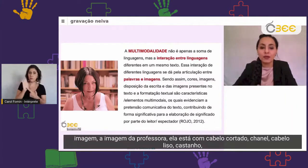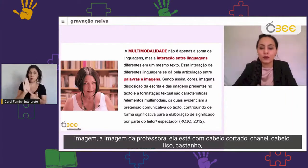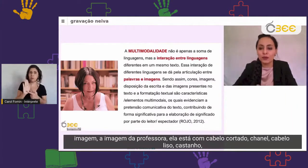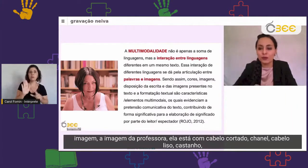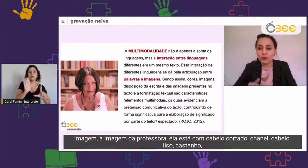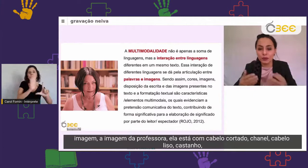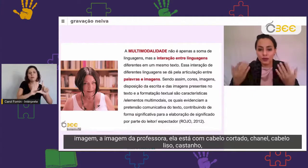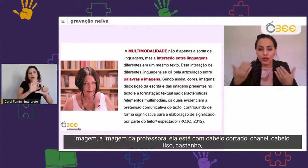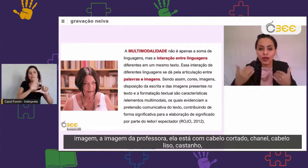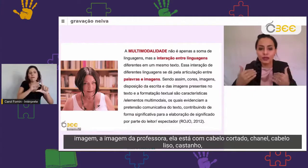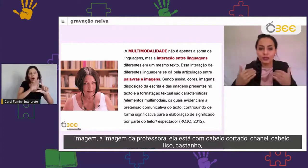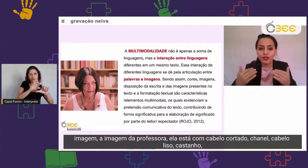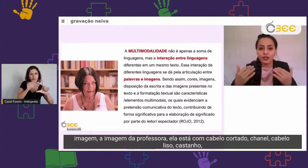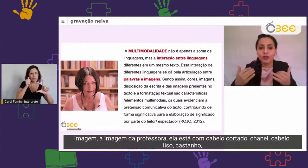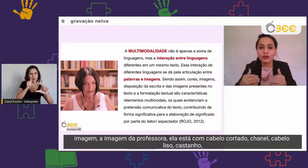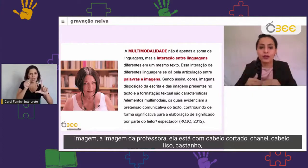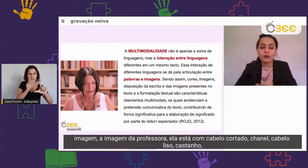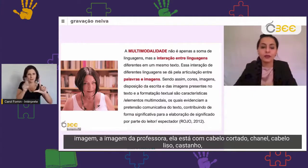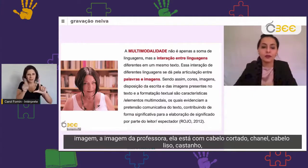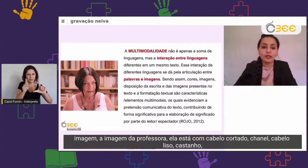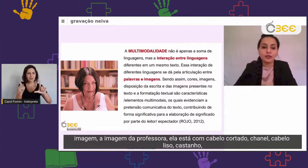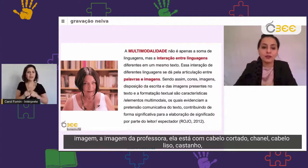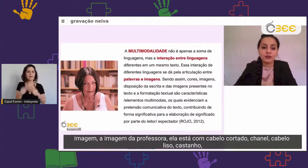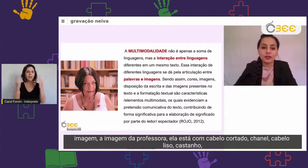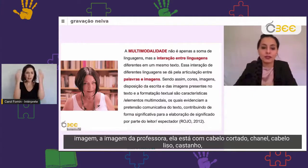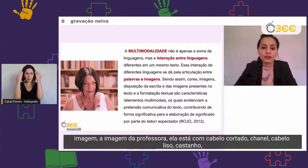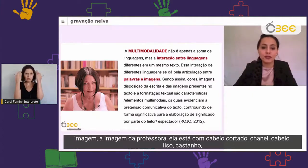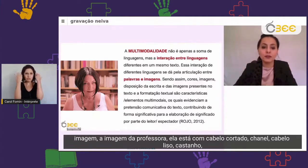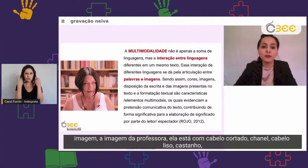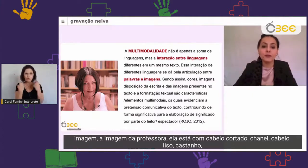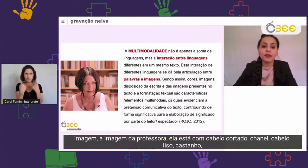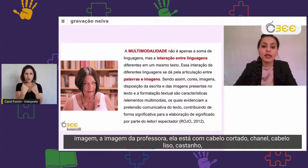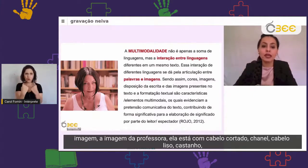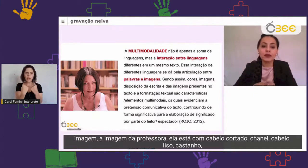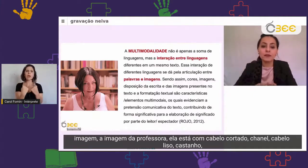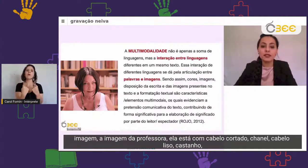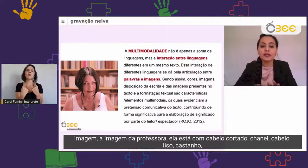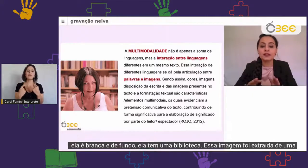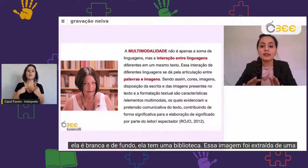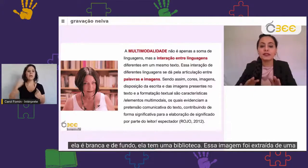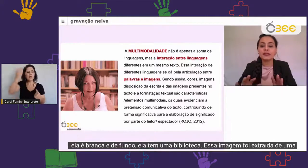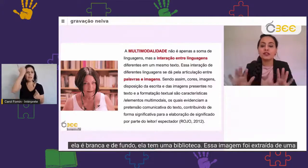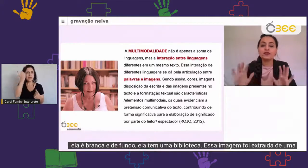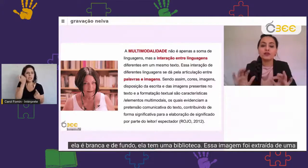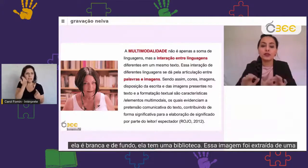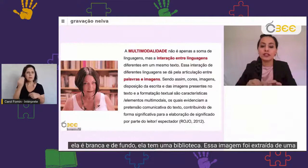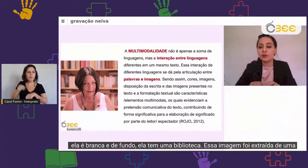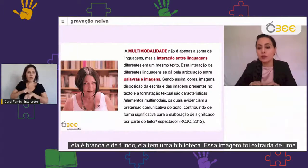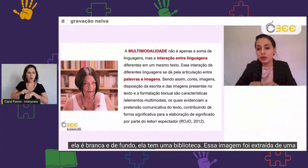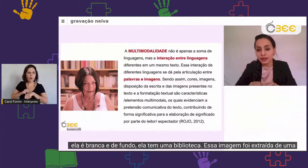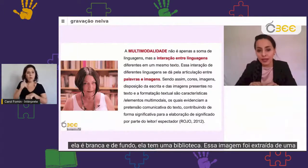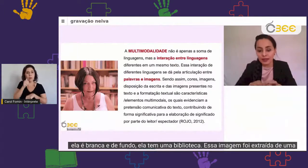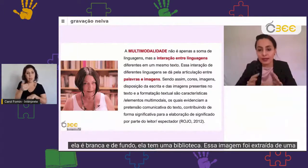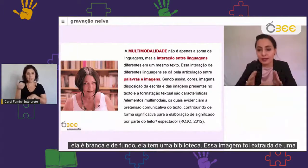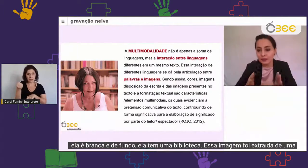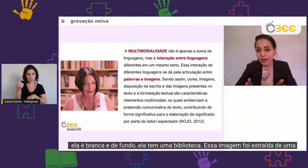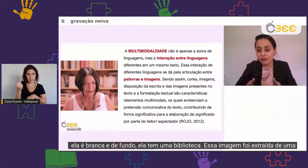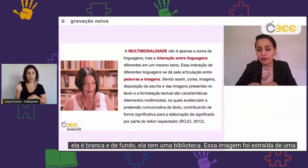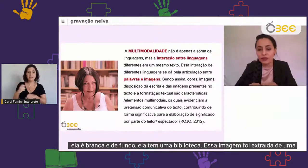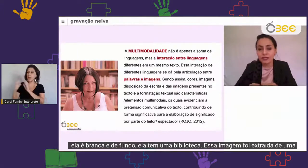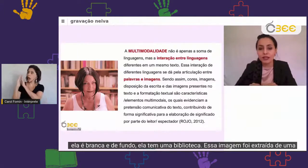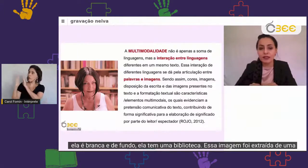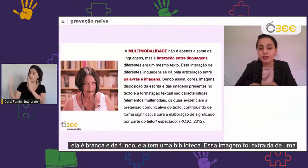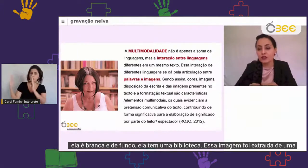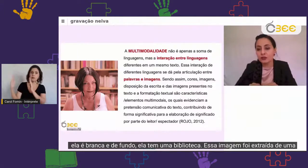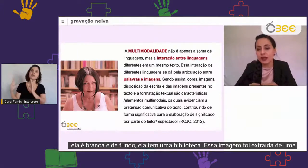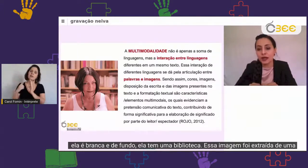com cabelo cortado, Chanel, um cabelo liso, castanho. Ela é branca e de fundo ela tem uma biblioteca. Essa